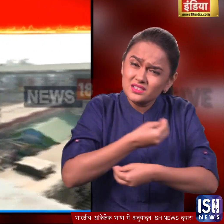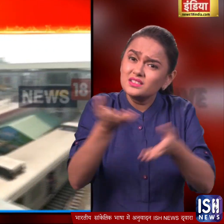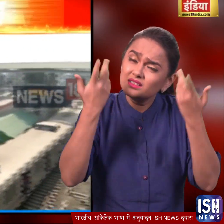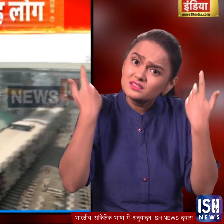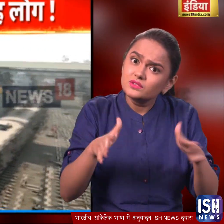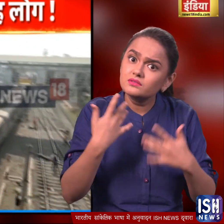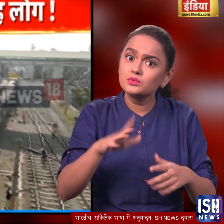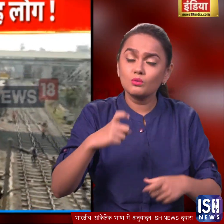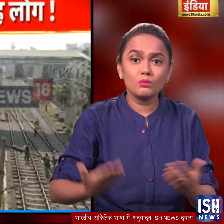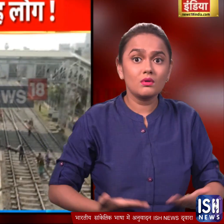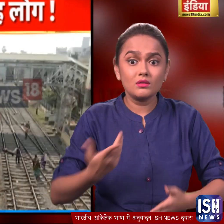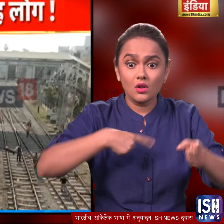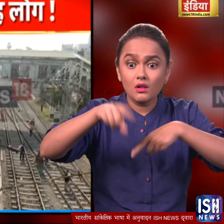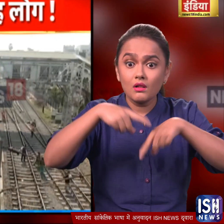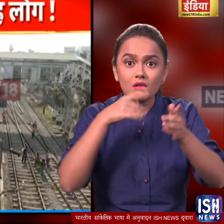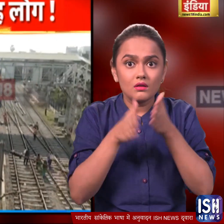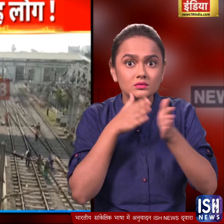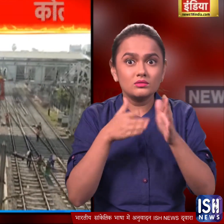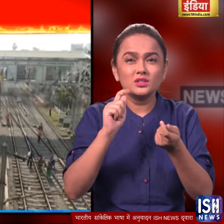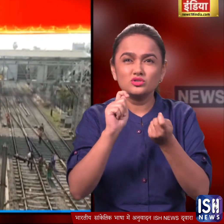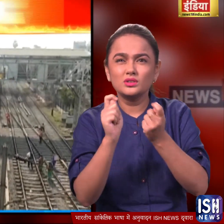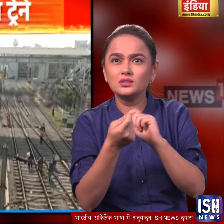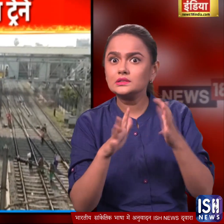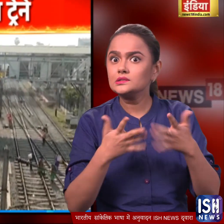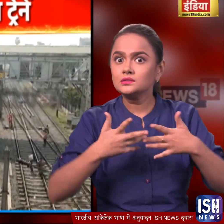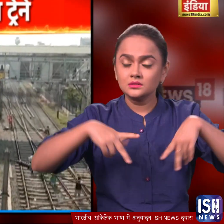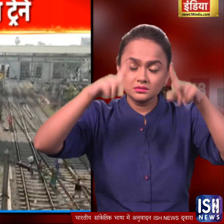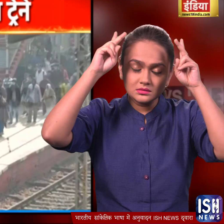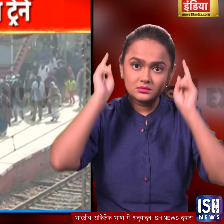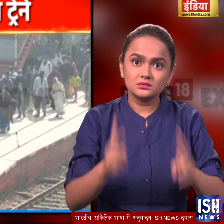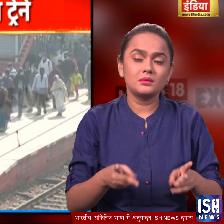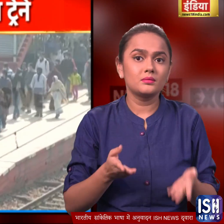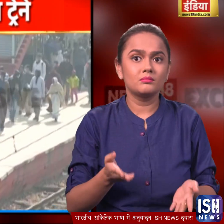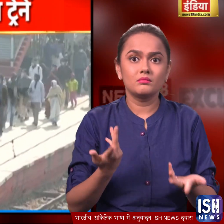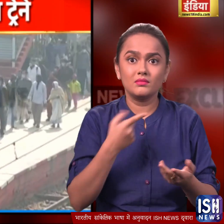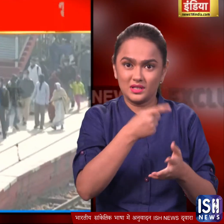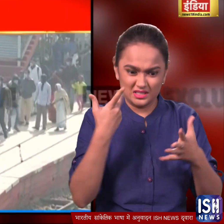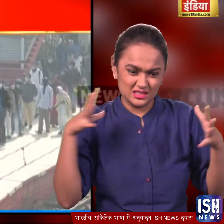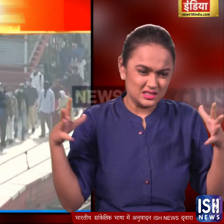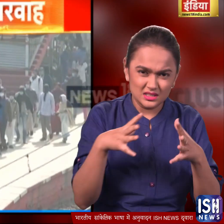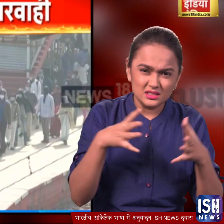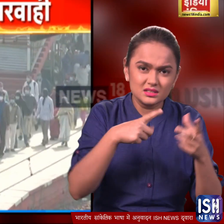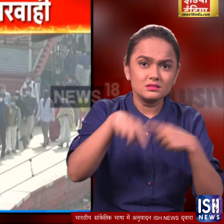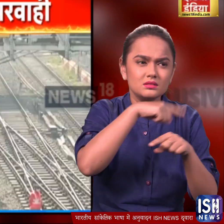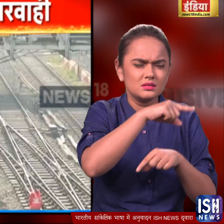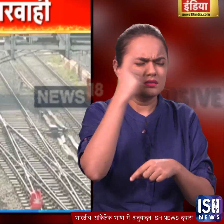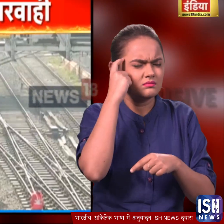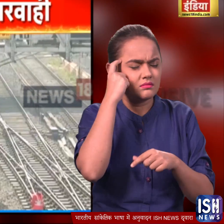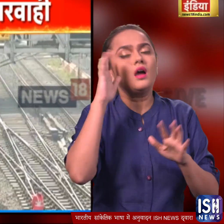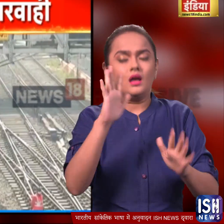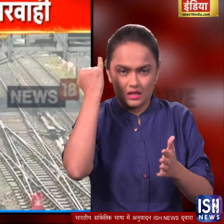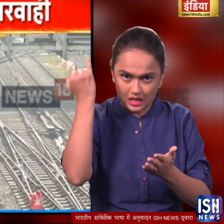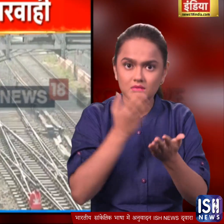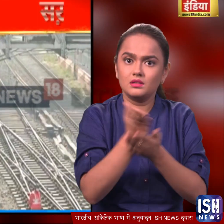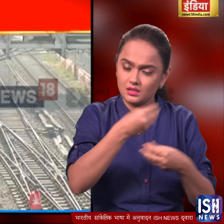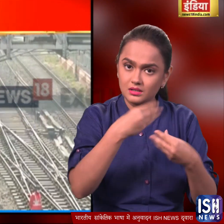भी कोलकाता में लोकल ट्रेनों की हालत बदलती नजर नहीं आ रही है। लोगों ने भीड़ की समस्या से निपटने के लिए रेलवे को